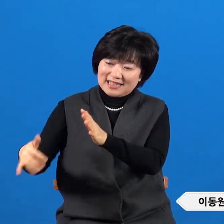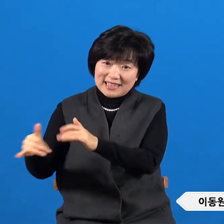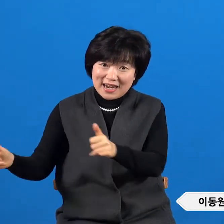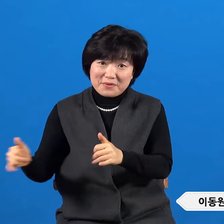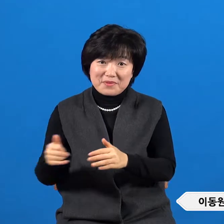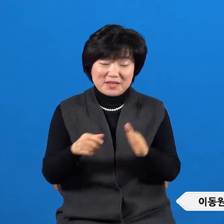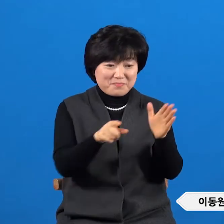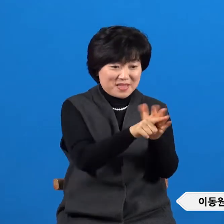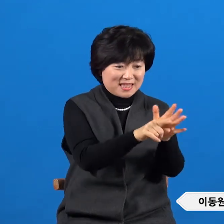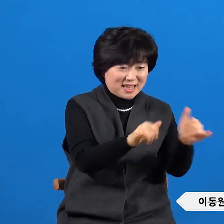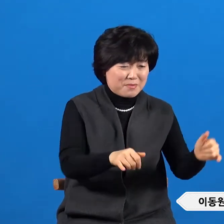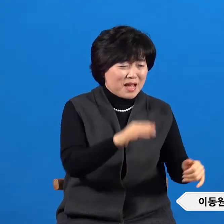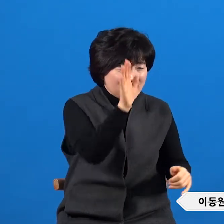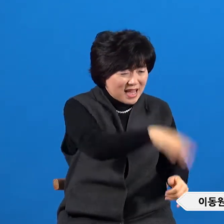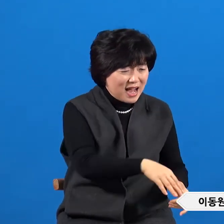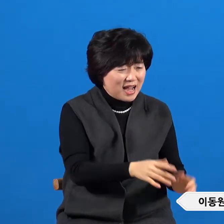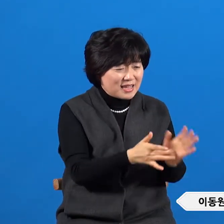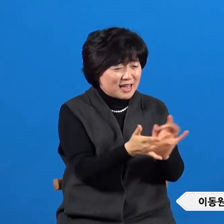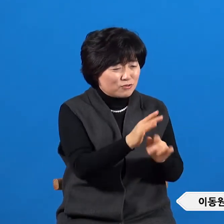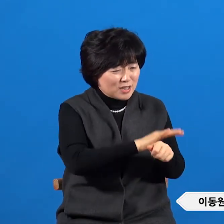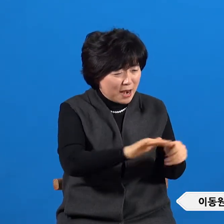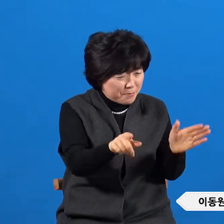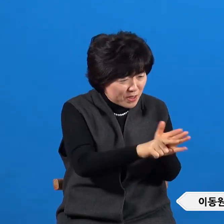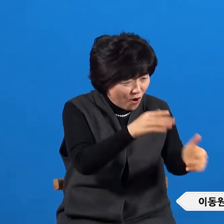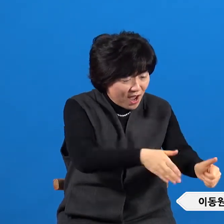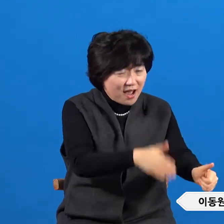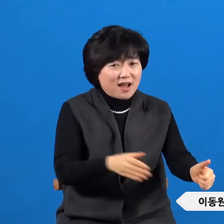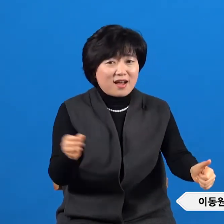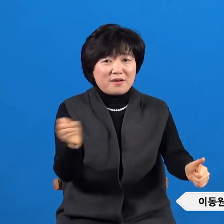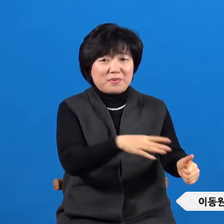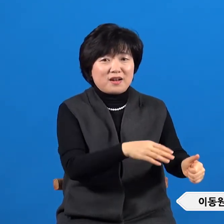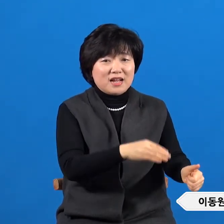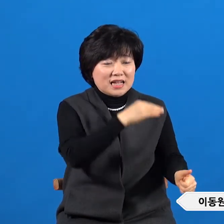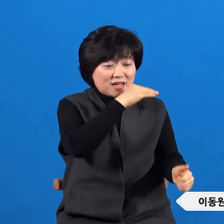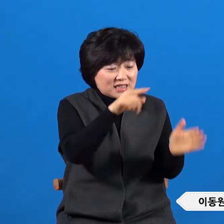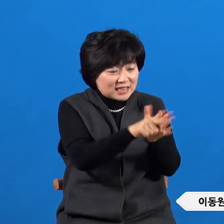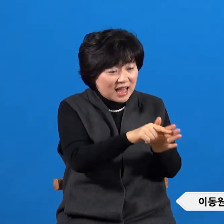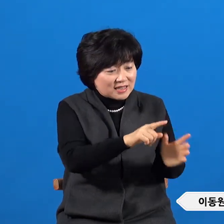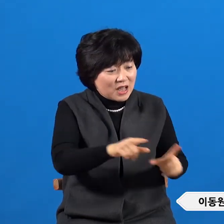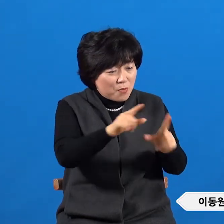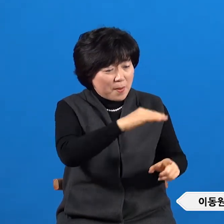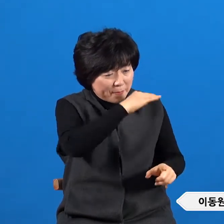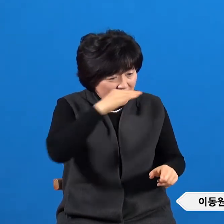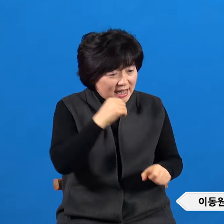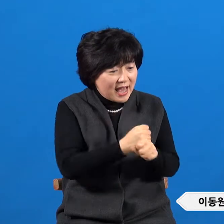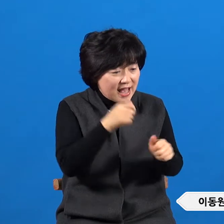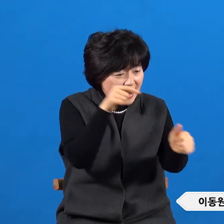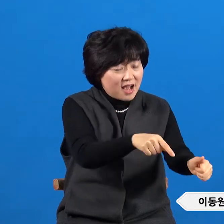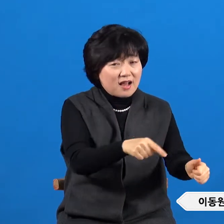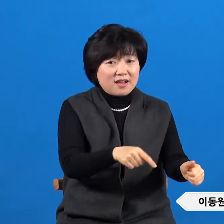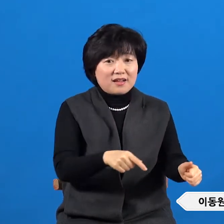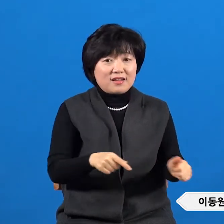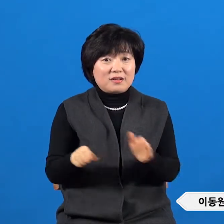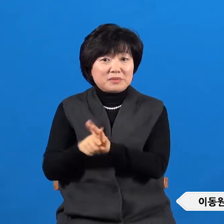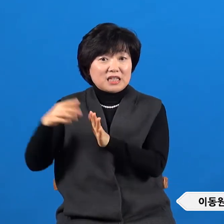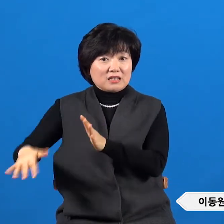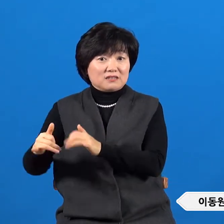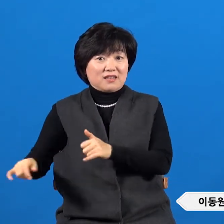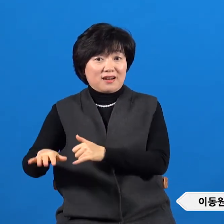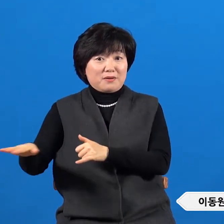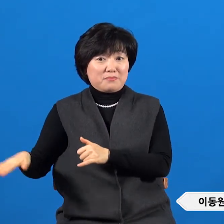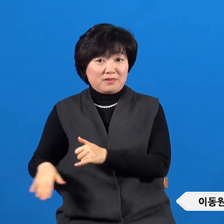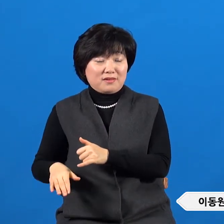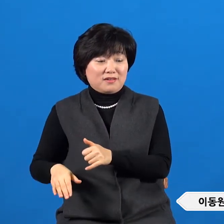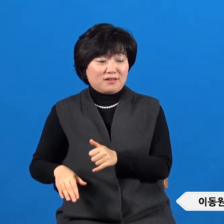불신자가 신자에게 제발 예수 잘 믿으라고, 제발 신앙생활 잘하라고 불신자가